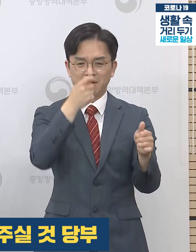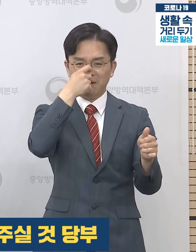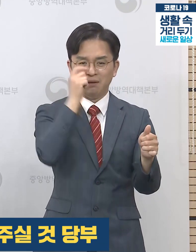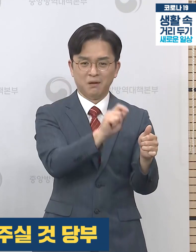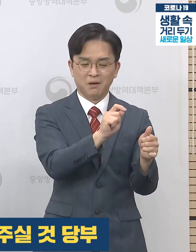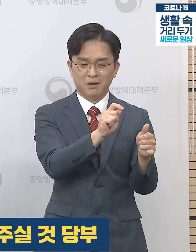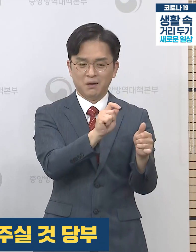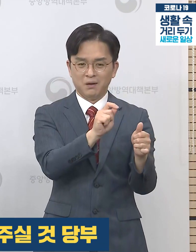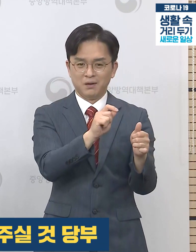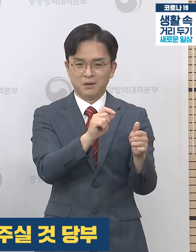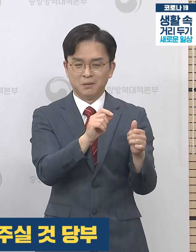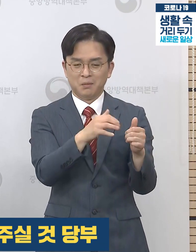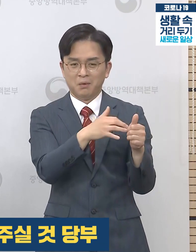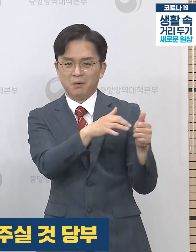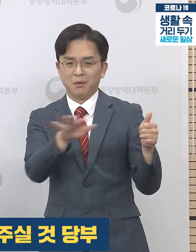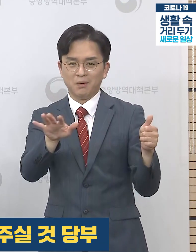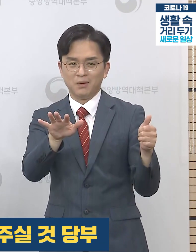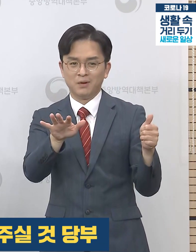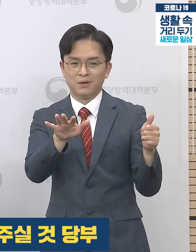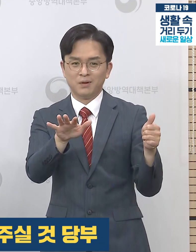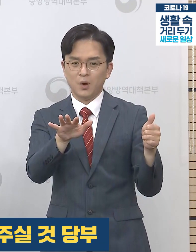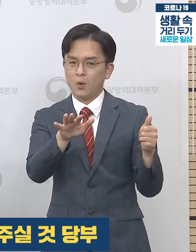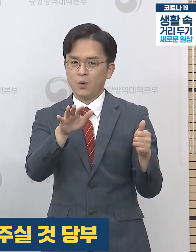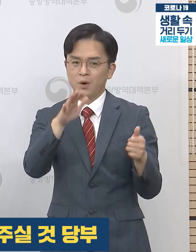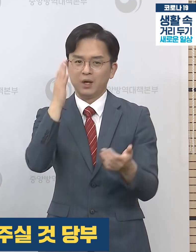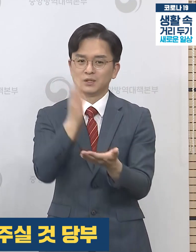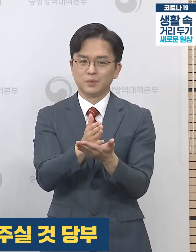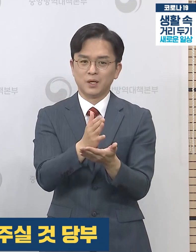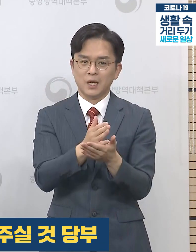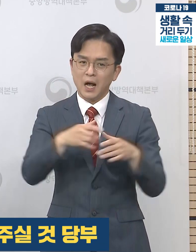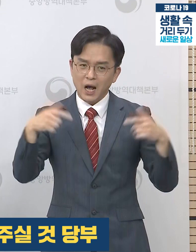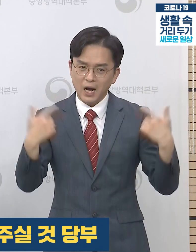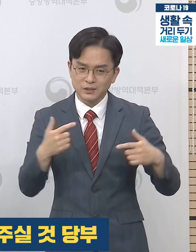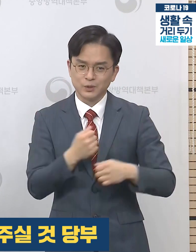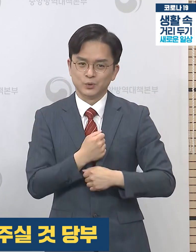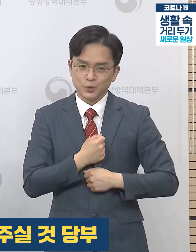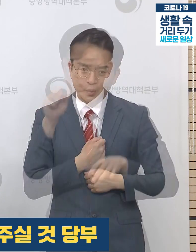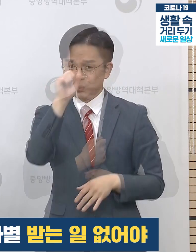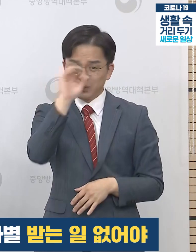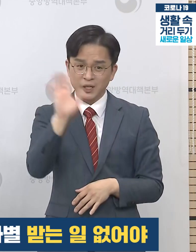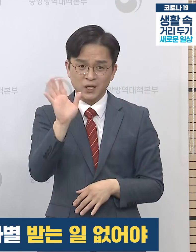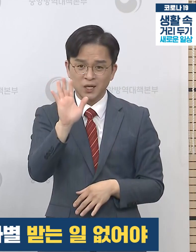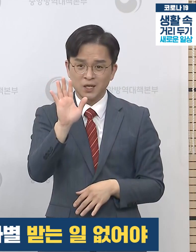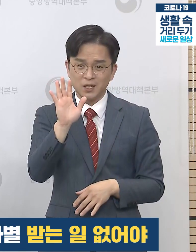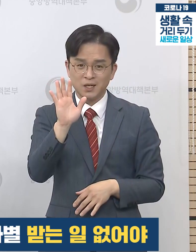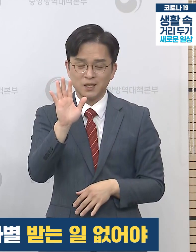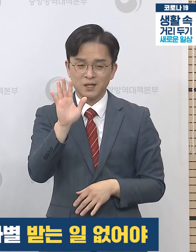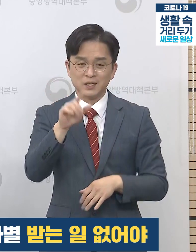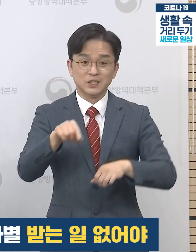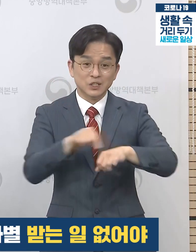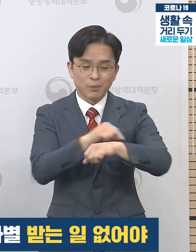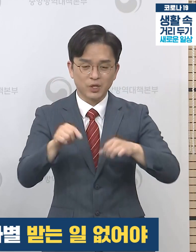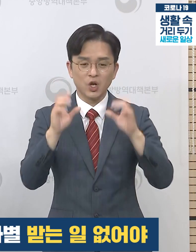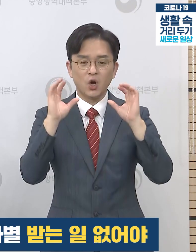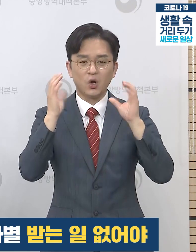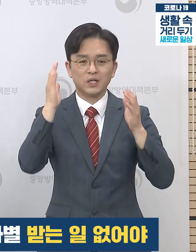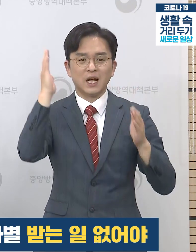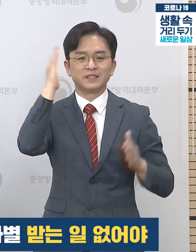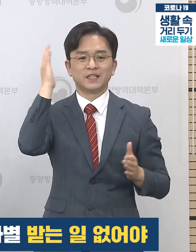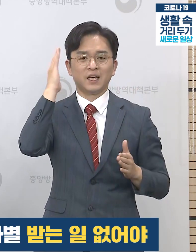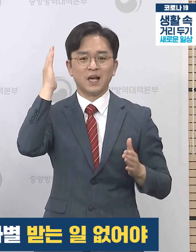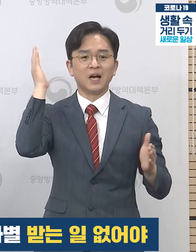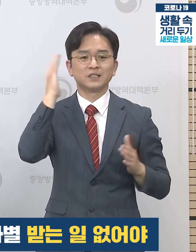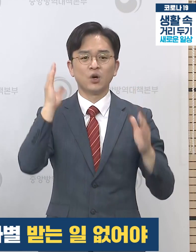행동을 조심하고 삼가해 주실 것을 당부드립니다. 코로나19 환자일 뿐